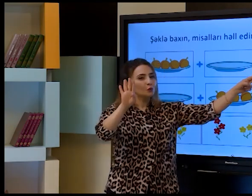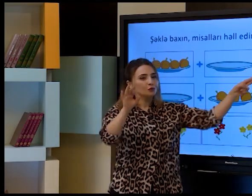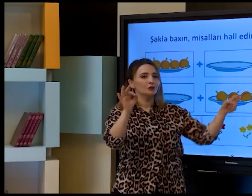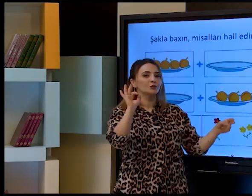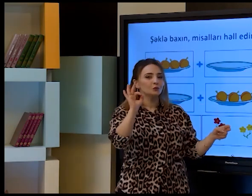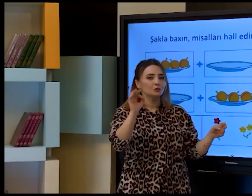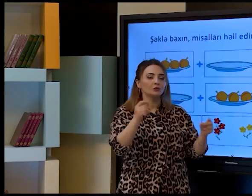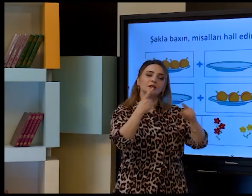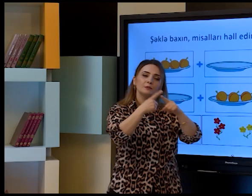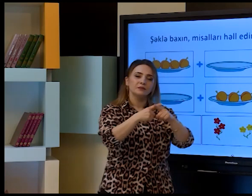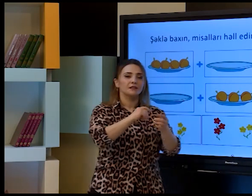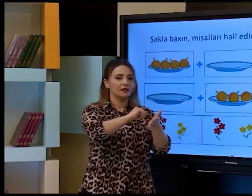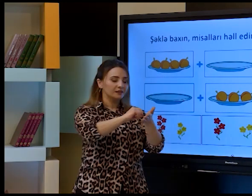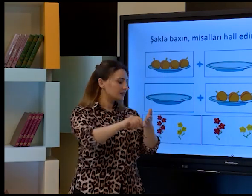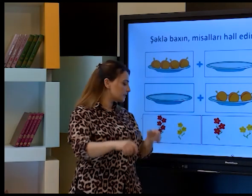4 düzdür. Misalını yazaq.